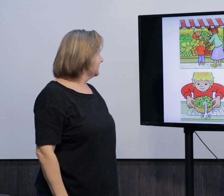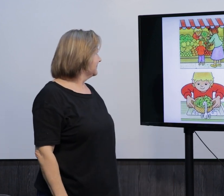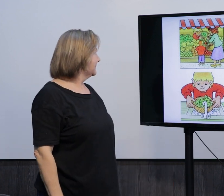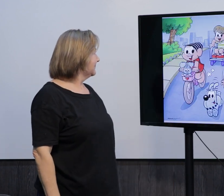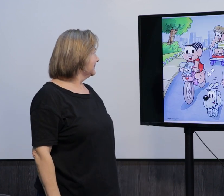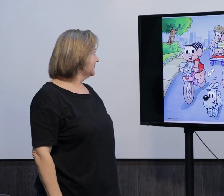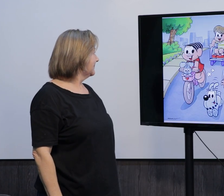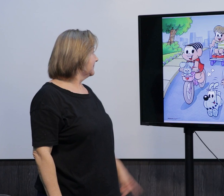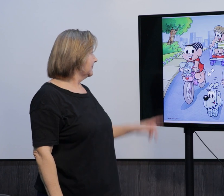saúde.